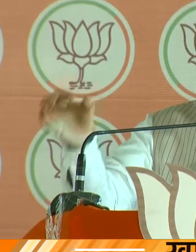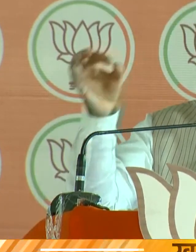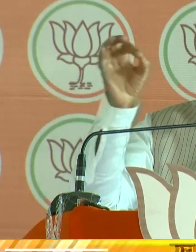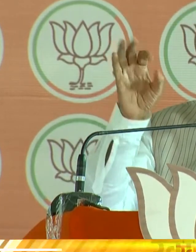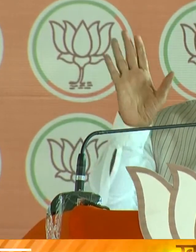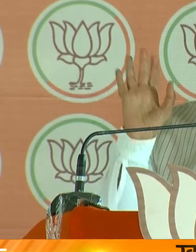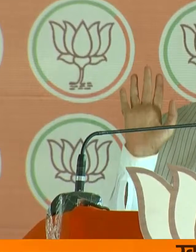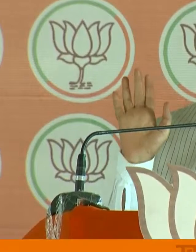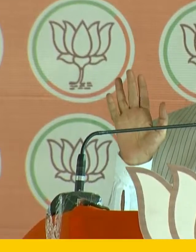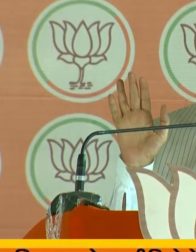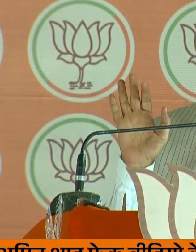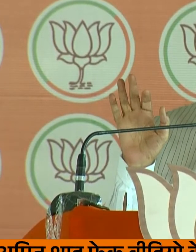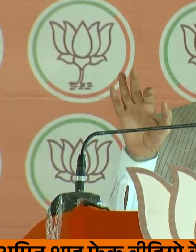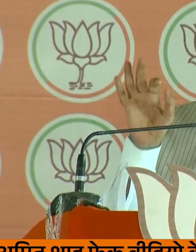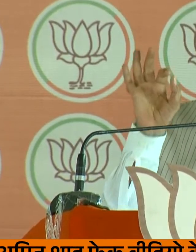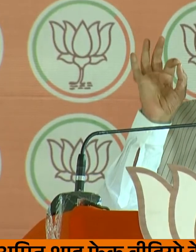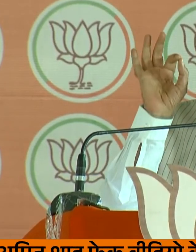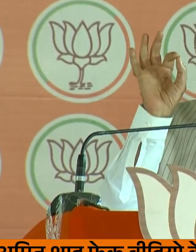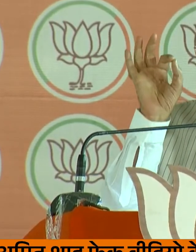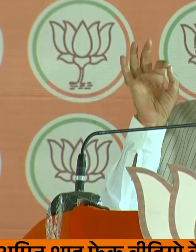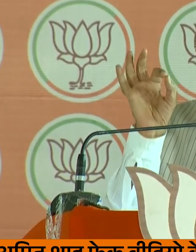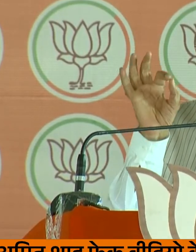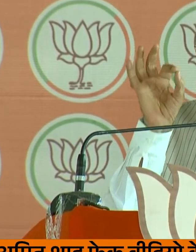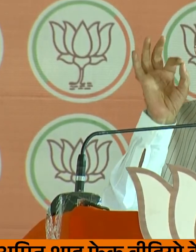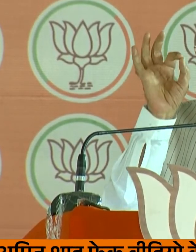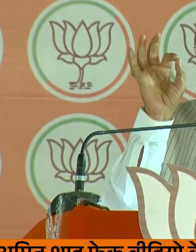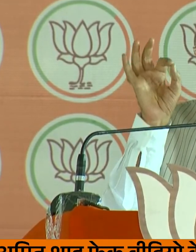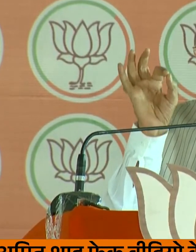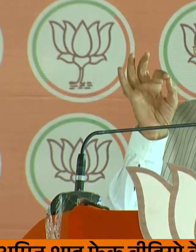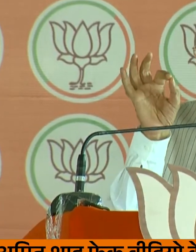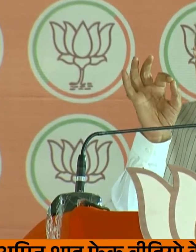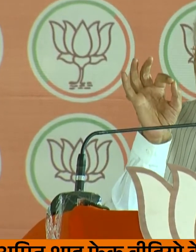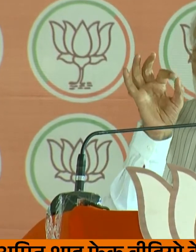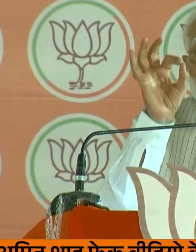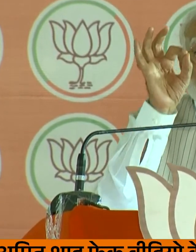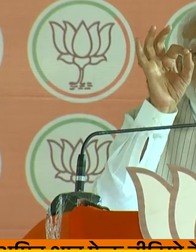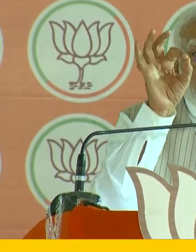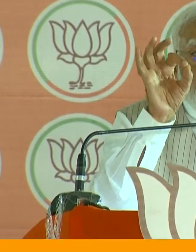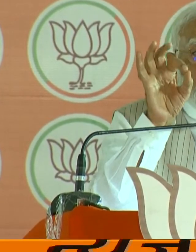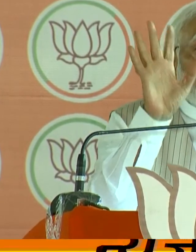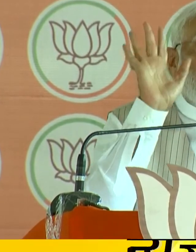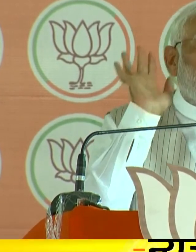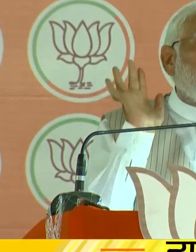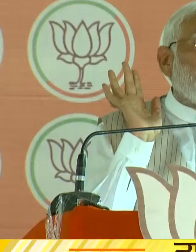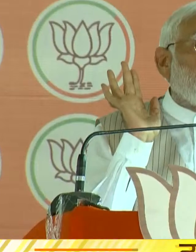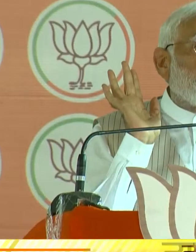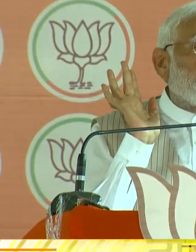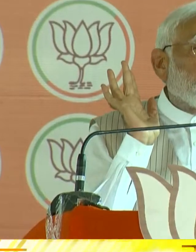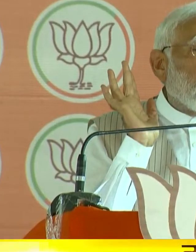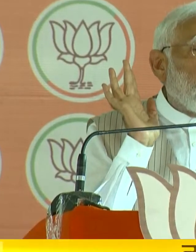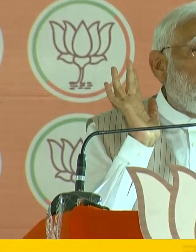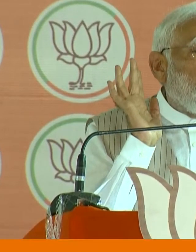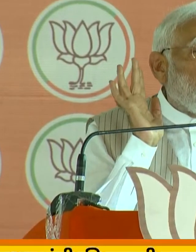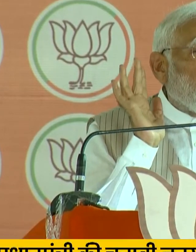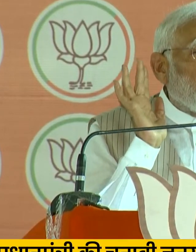बल्कि दोनों एक ही करप्शन रैकेट के मेंबर्स हैं।